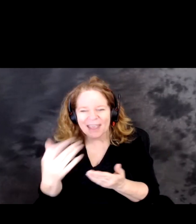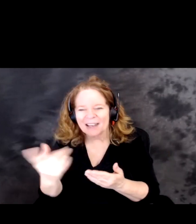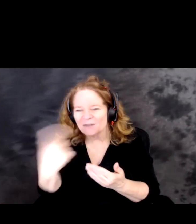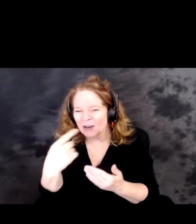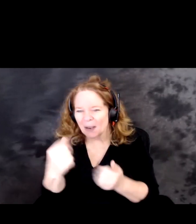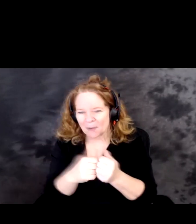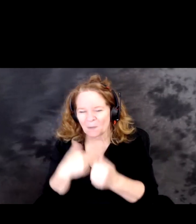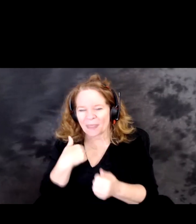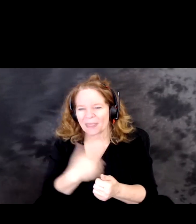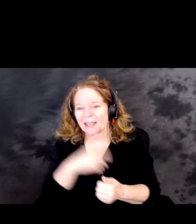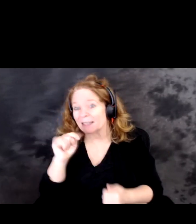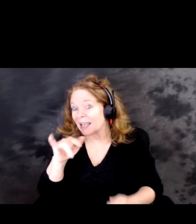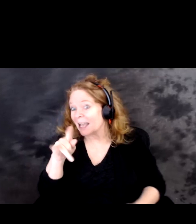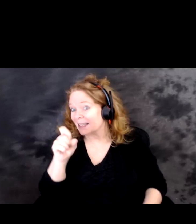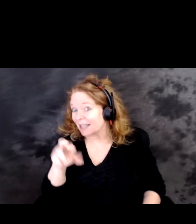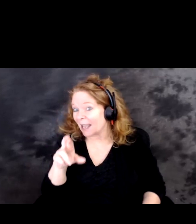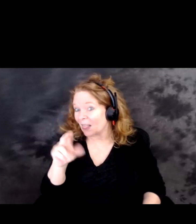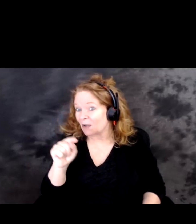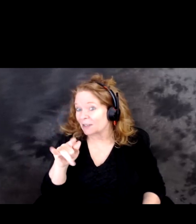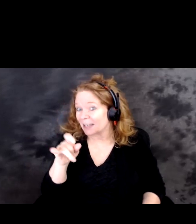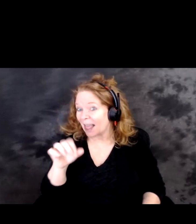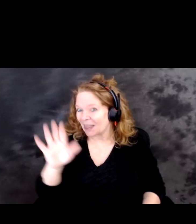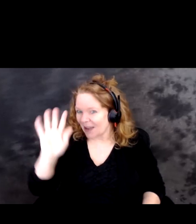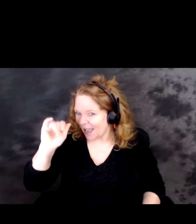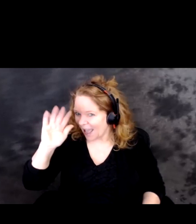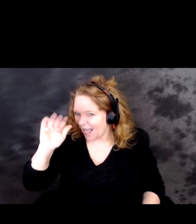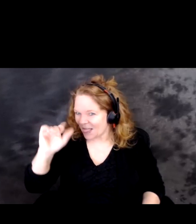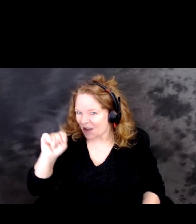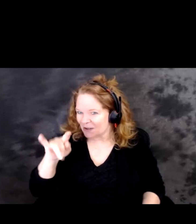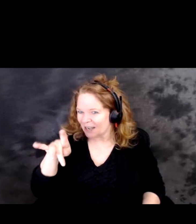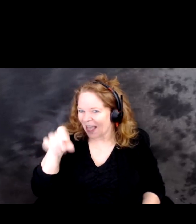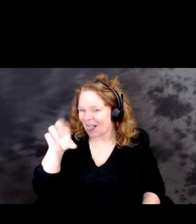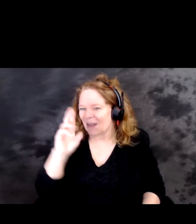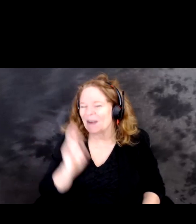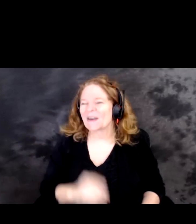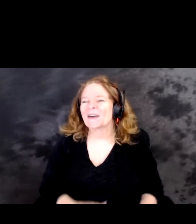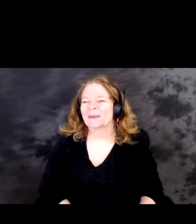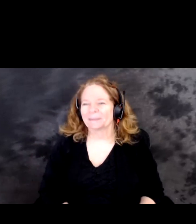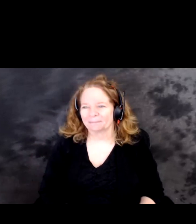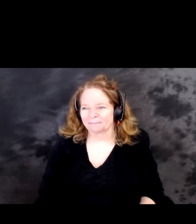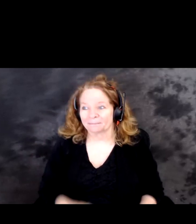Gracias por estar aquí el día de hoy. Taylor, Taylor. Hola, Taylor.